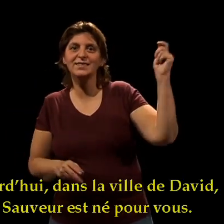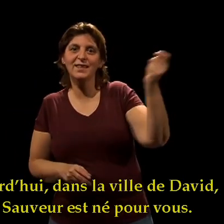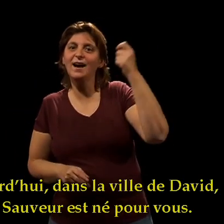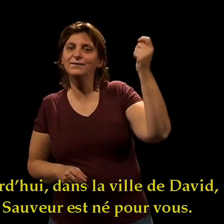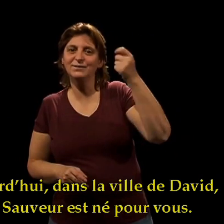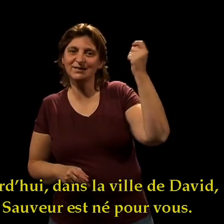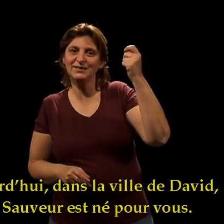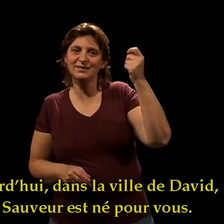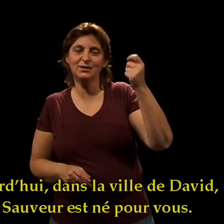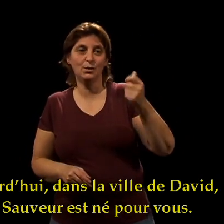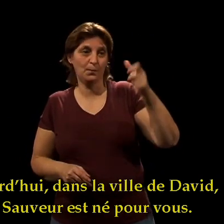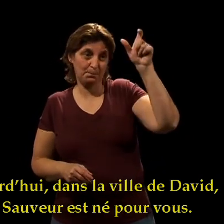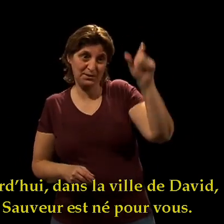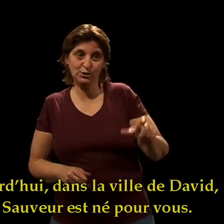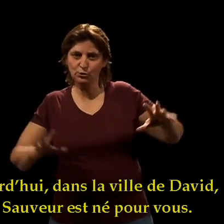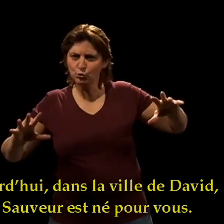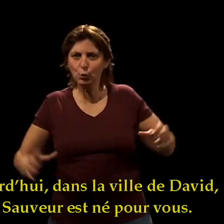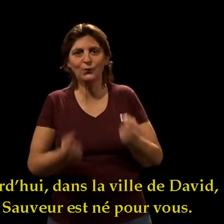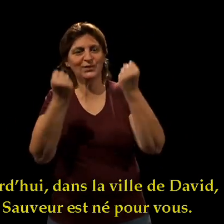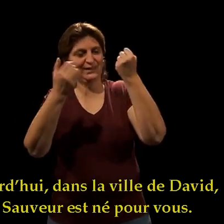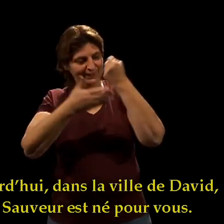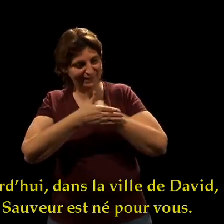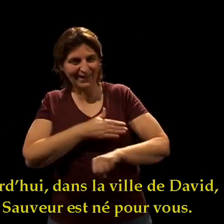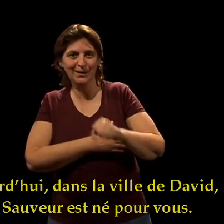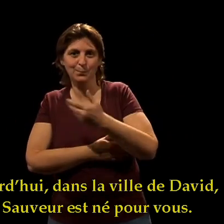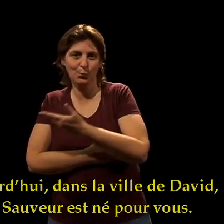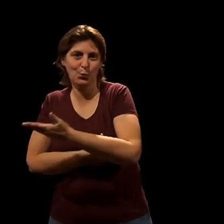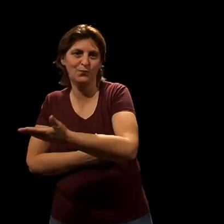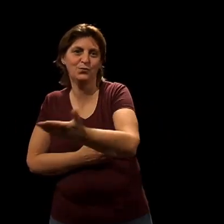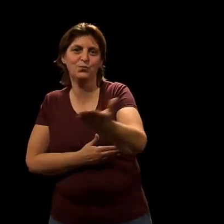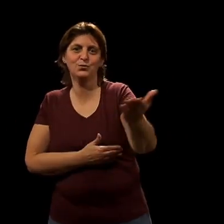Aujourd'hui, dans la ville de David, un sauveur est né pour vous.